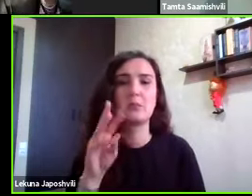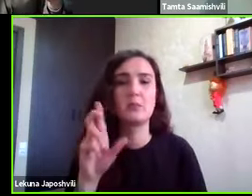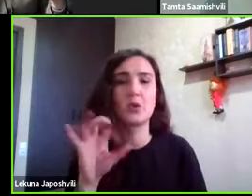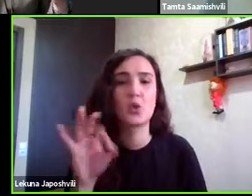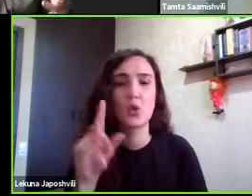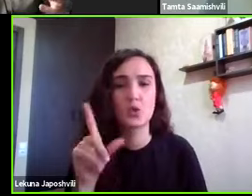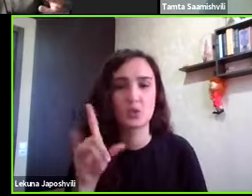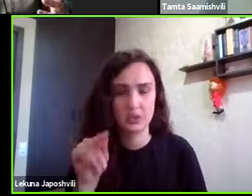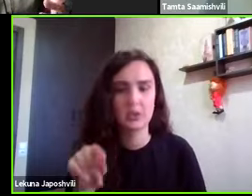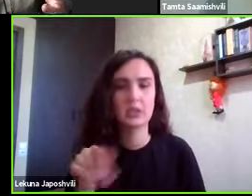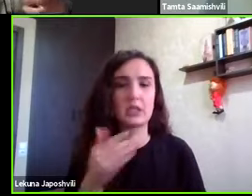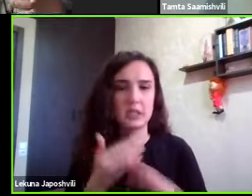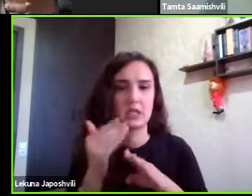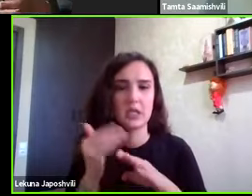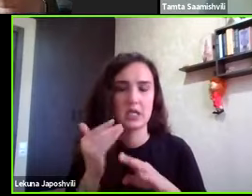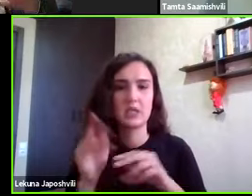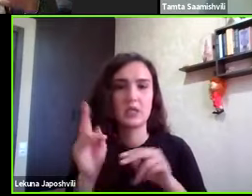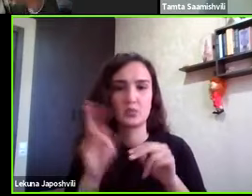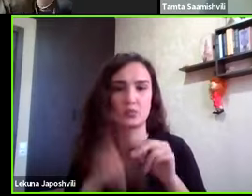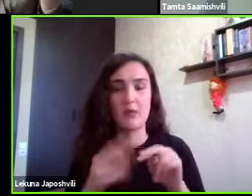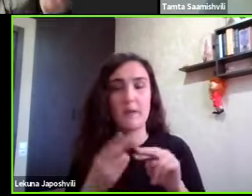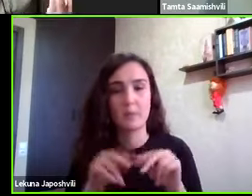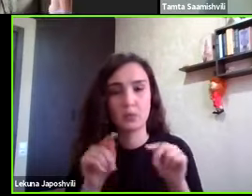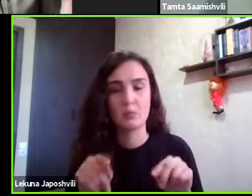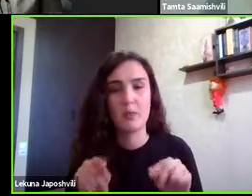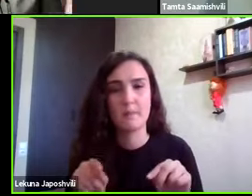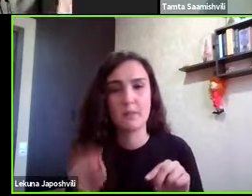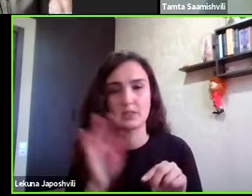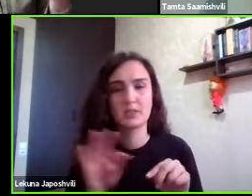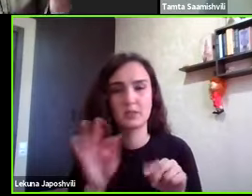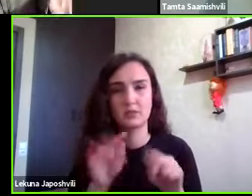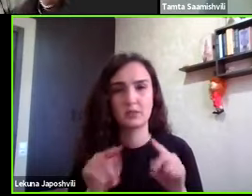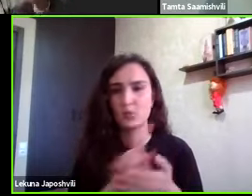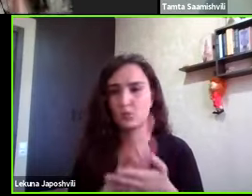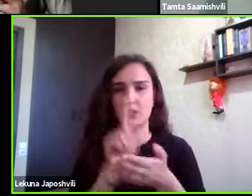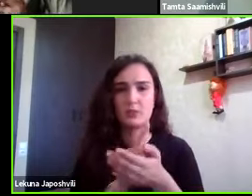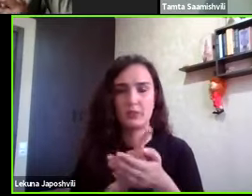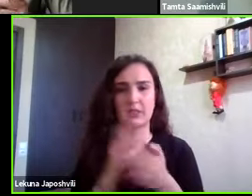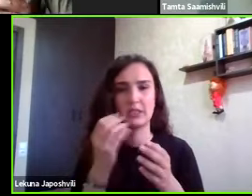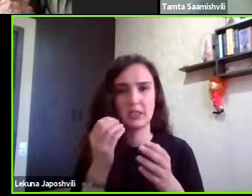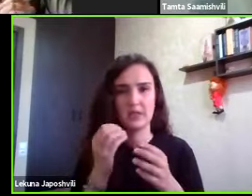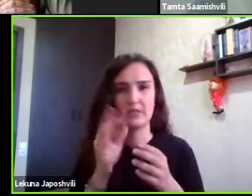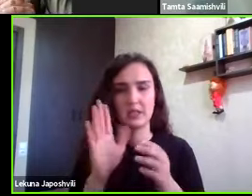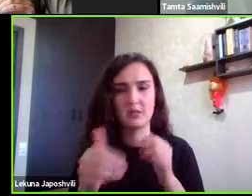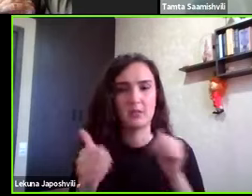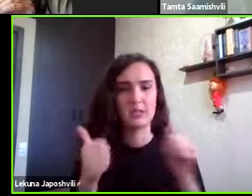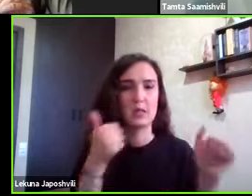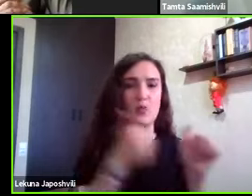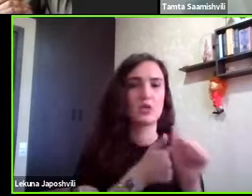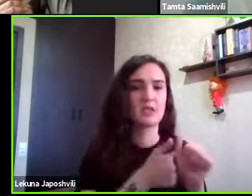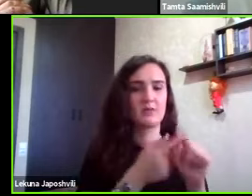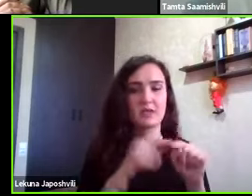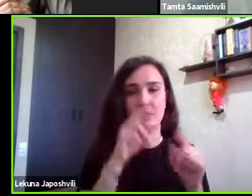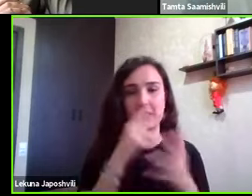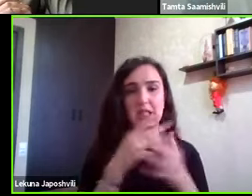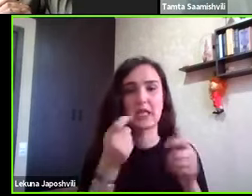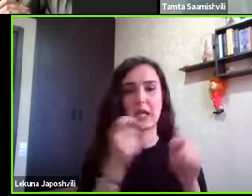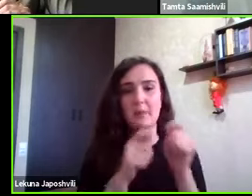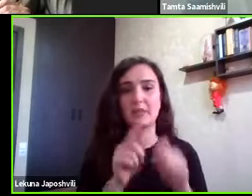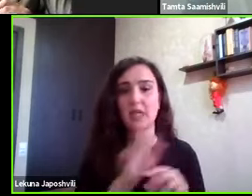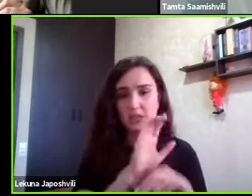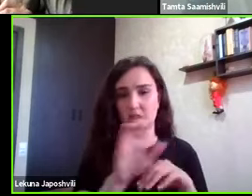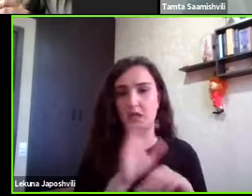ეს ფაზები ნელ-ნელა სუსტება. ამდენად ამას აუცილებლად კიდე წამოეწევა ის მედიკამენტი, რომელიც